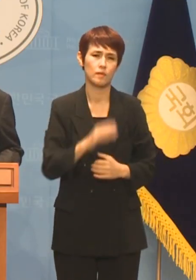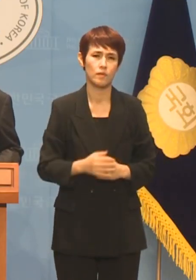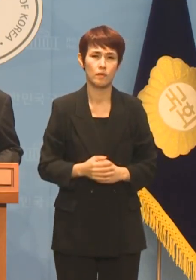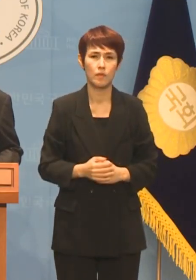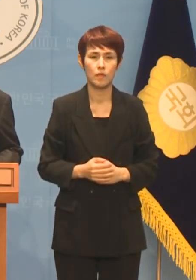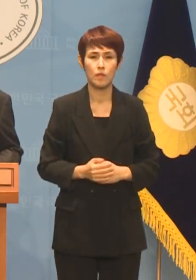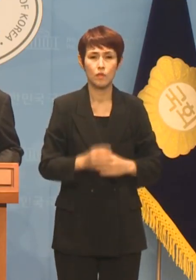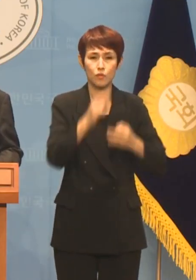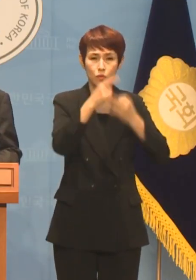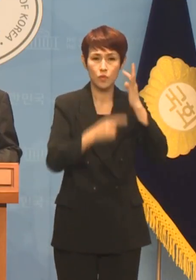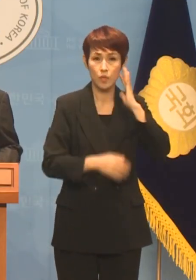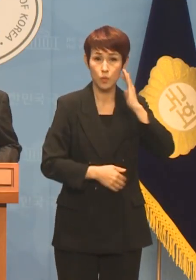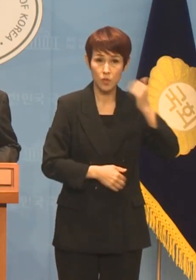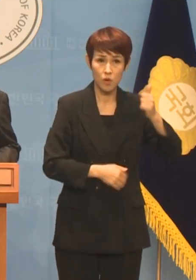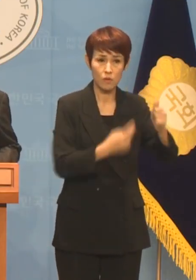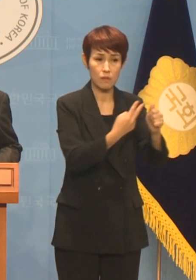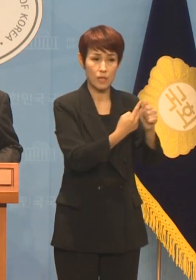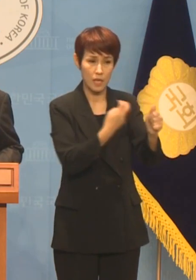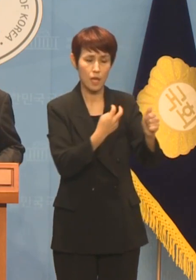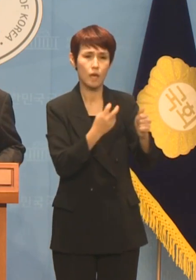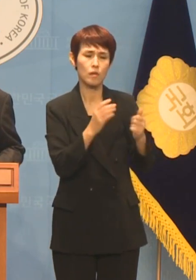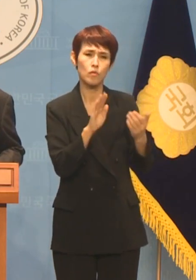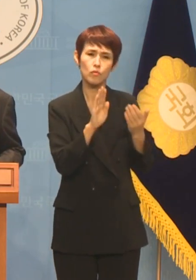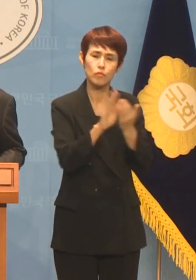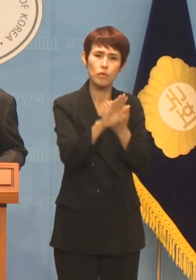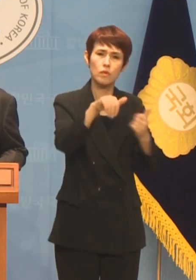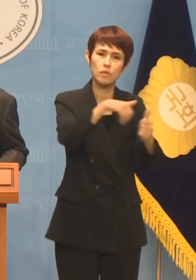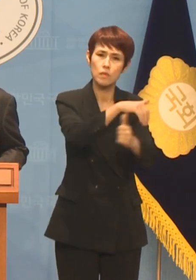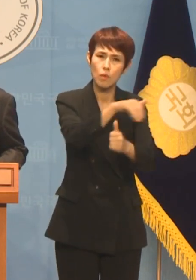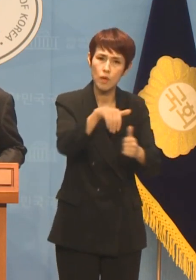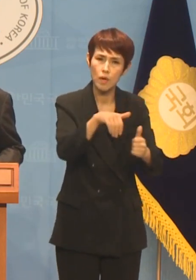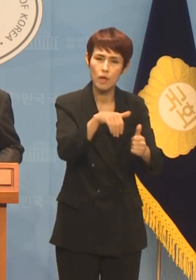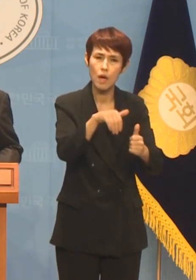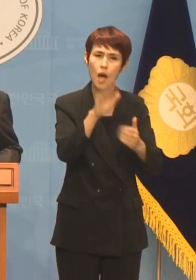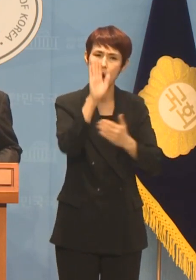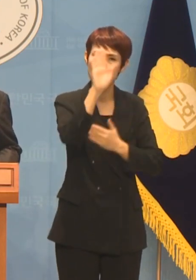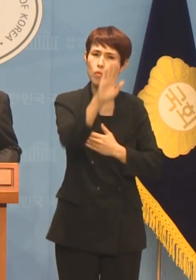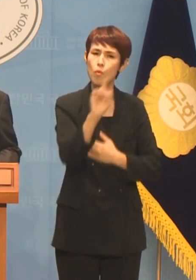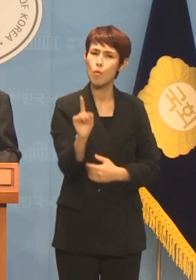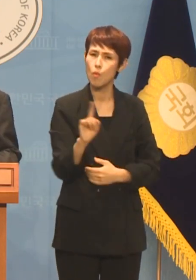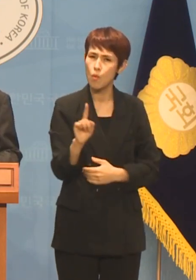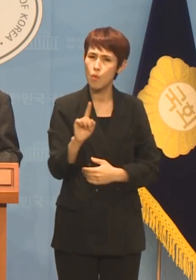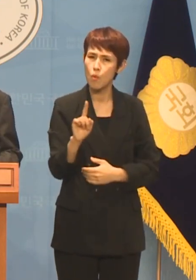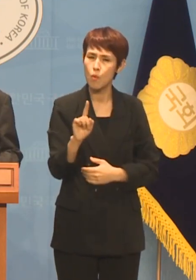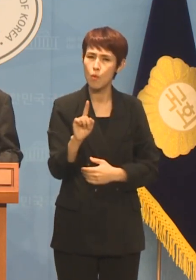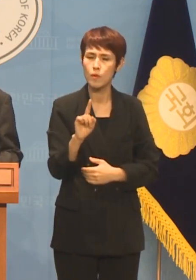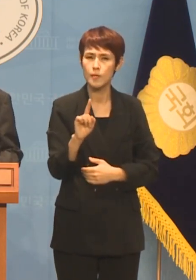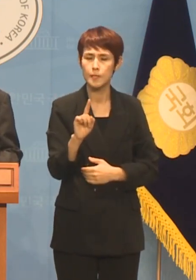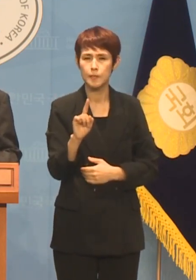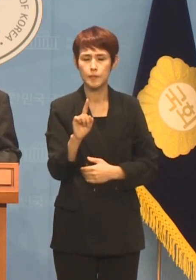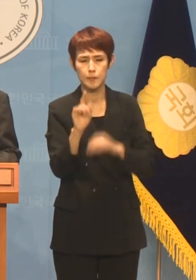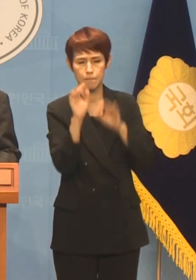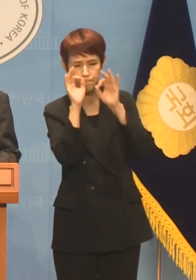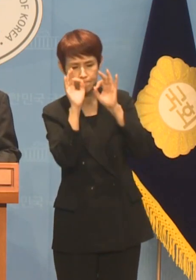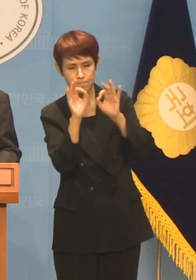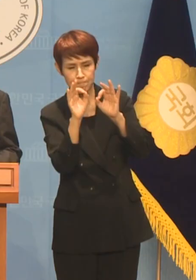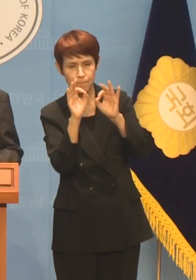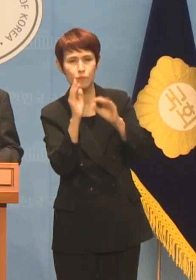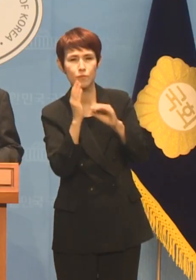윤석열 대통령 탄핵 이후의 상황의 전개에 대해서 예의주시하고 있음을 확인할 수